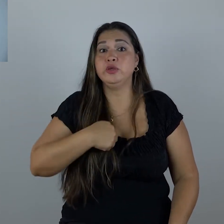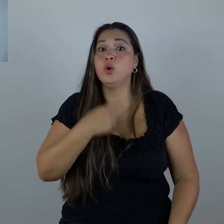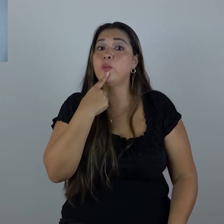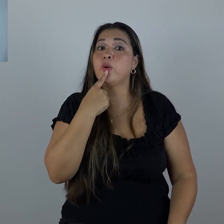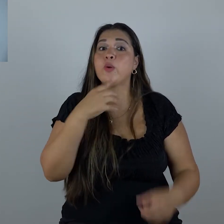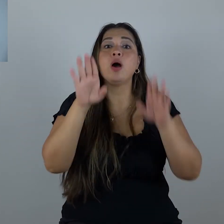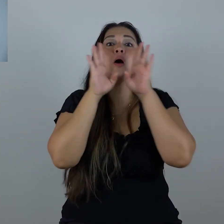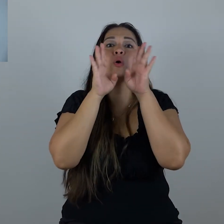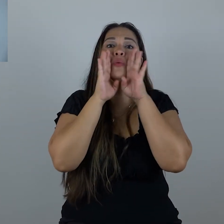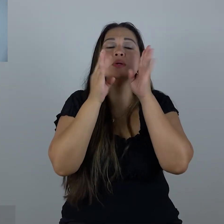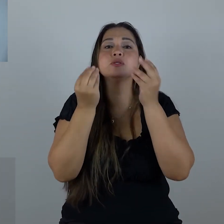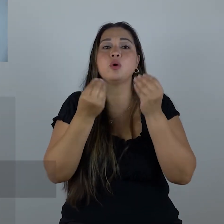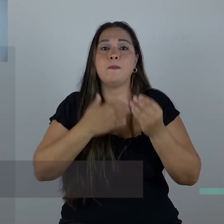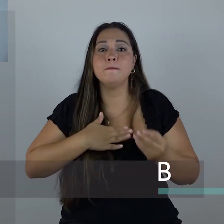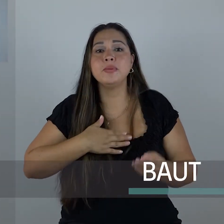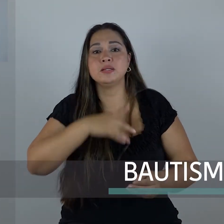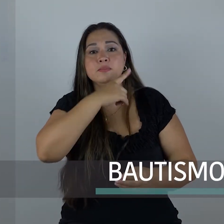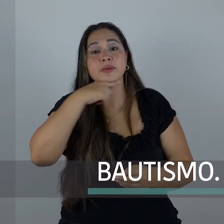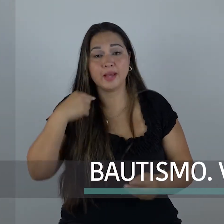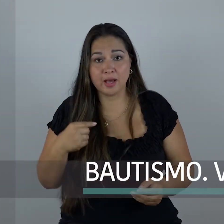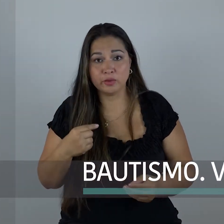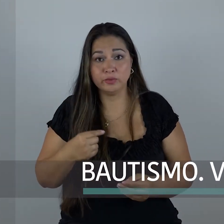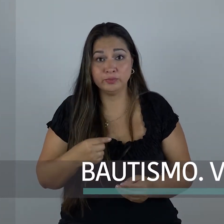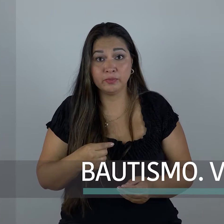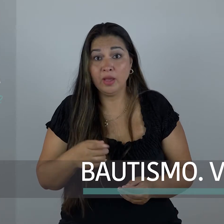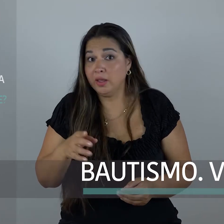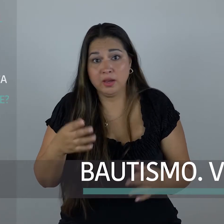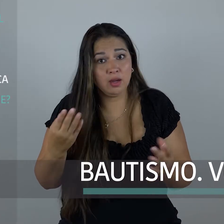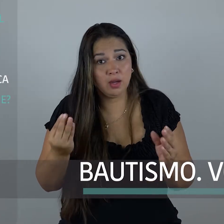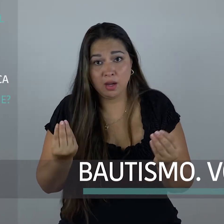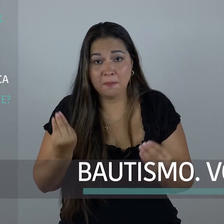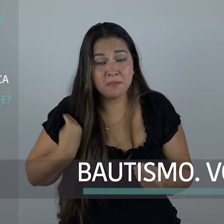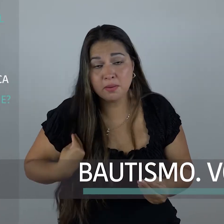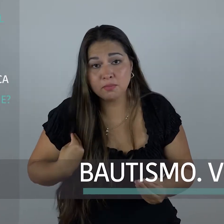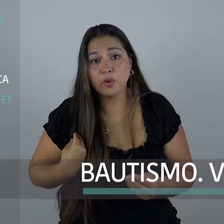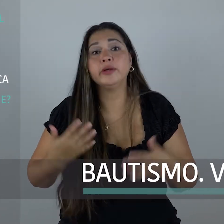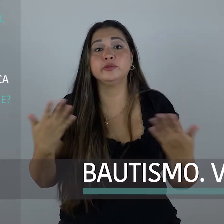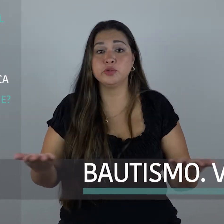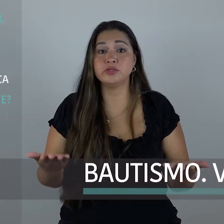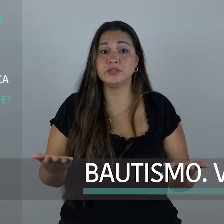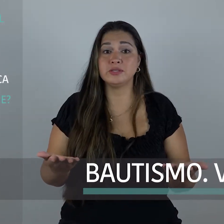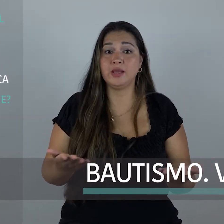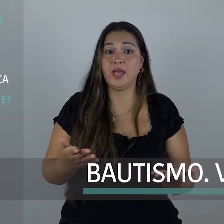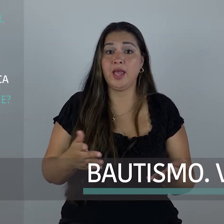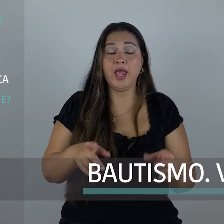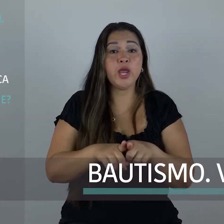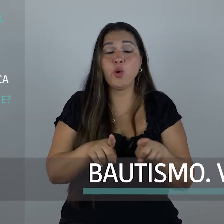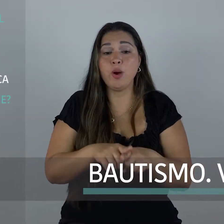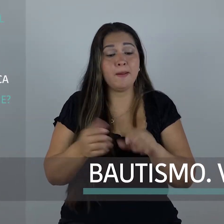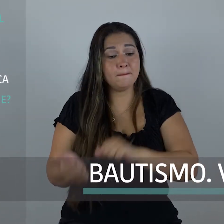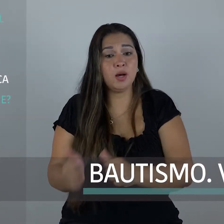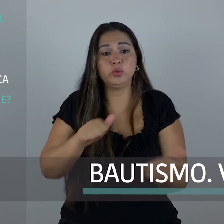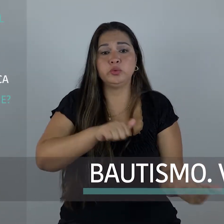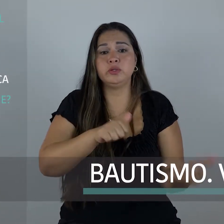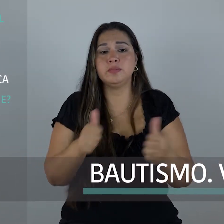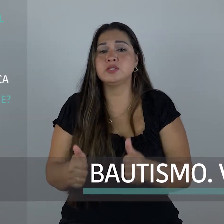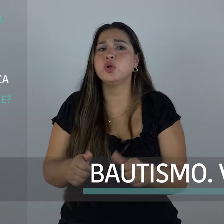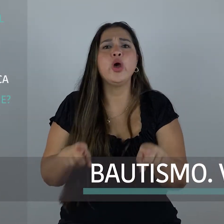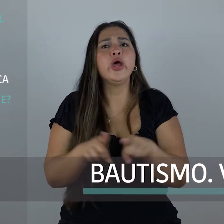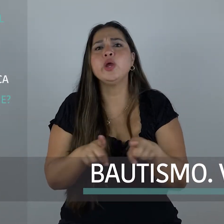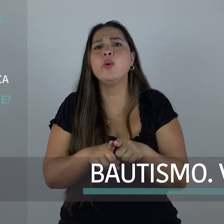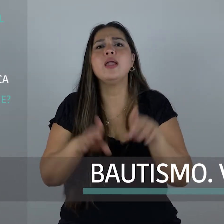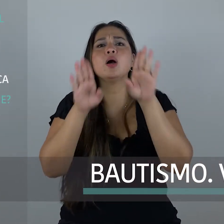y de nuestra fe. En este caso te diré que bautismo es un acto de confesión pública. Si para